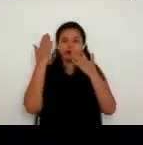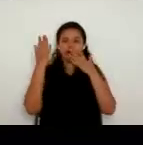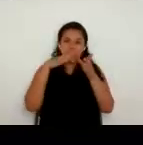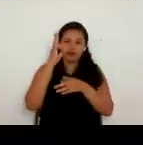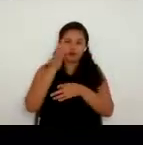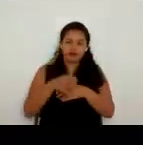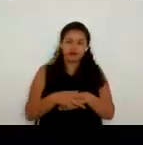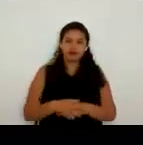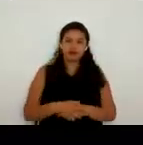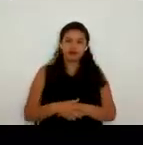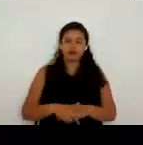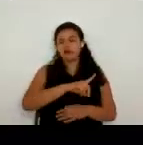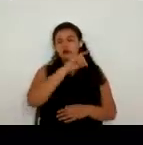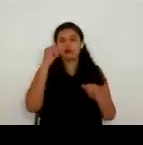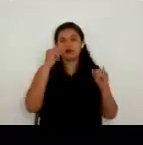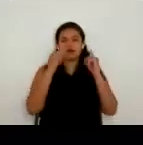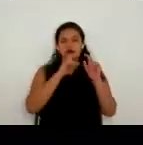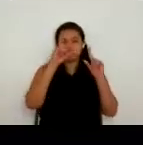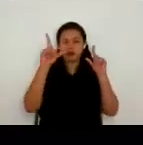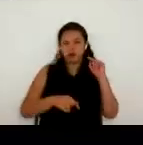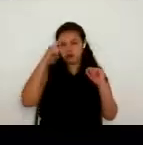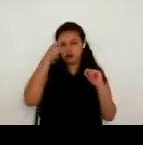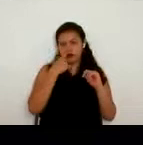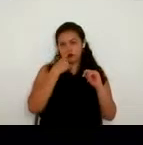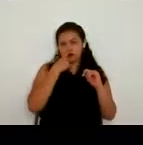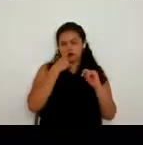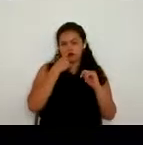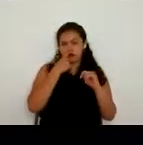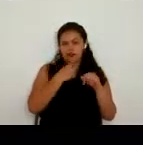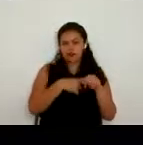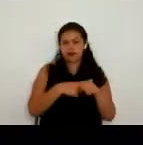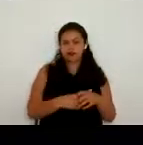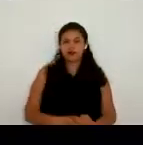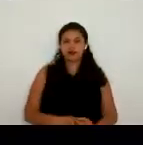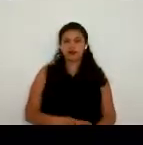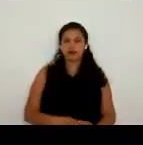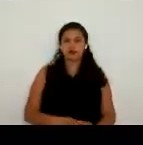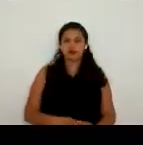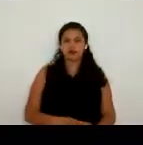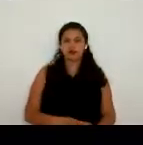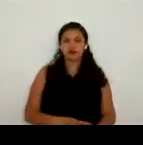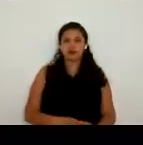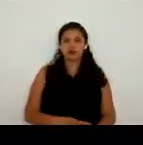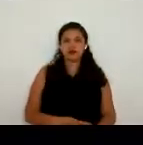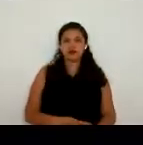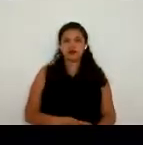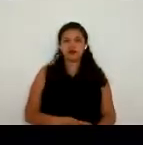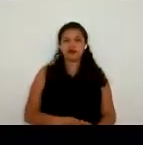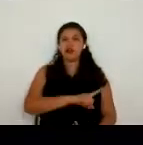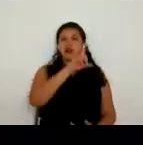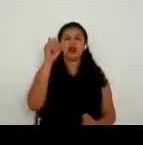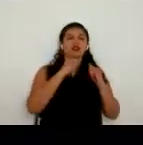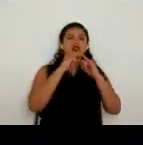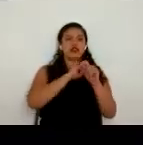hizo primero en el instituto nacional de enfermedades respiratorias luego se hizo en el instituto nacional de